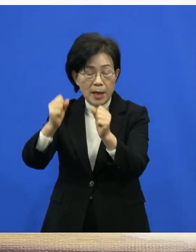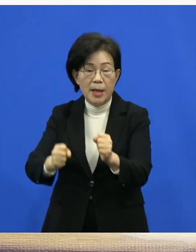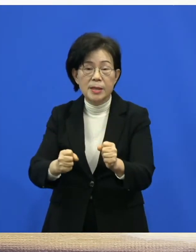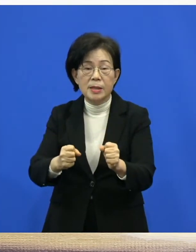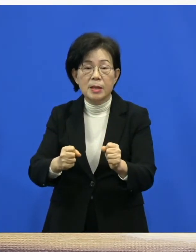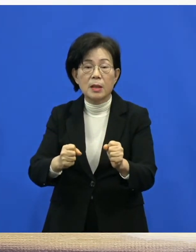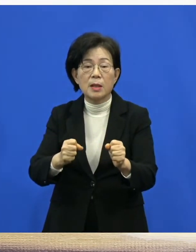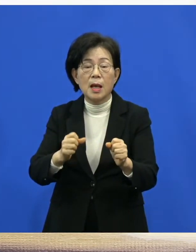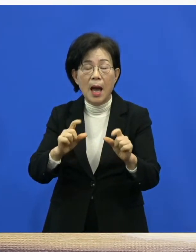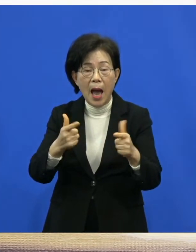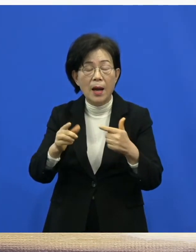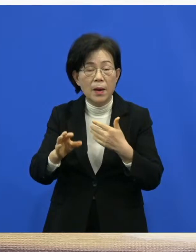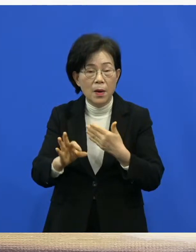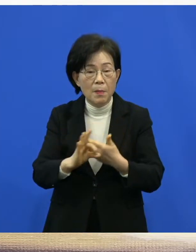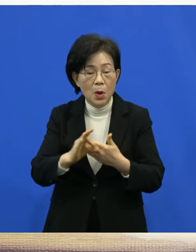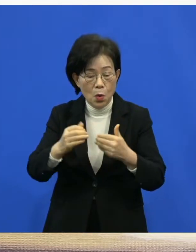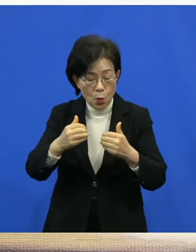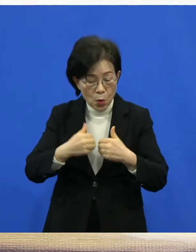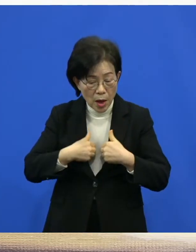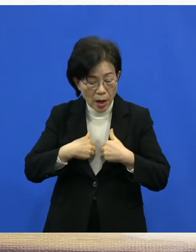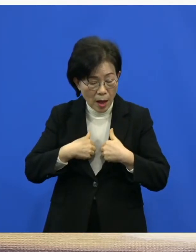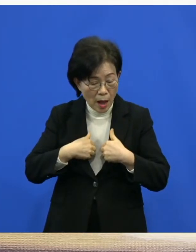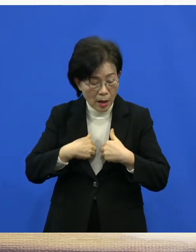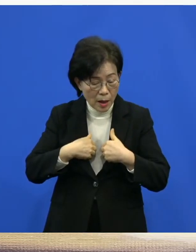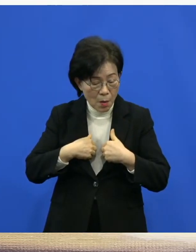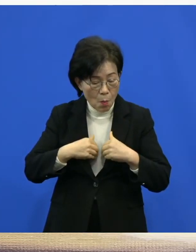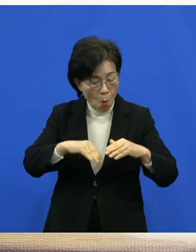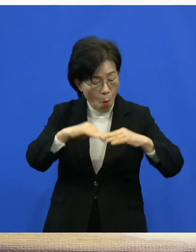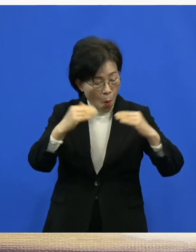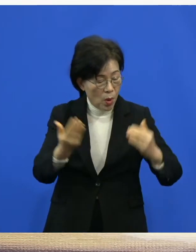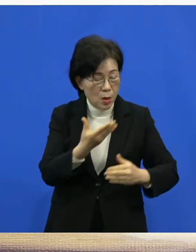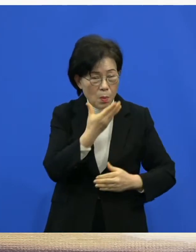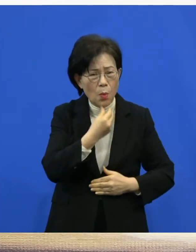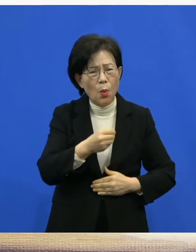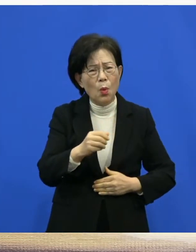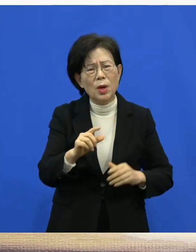계시면 우리에게 있는 어떤 것도 복이 아니에요.